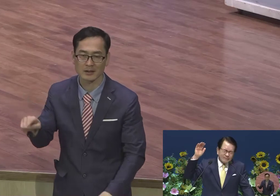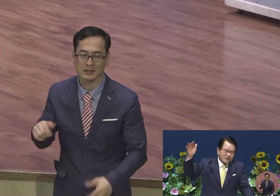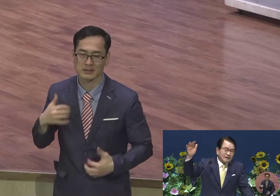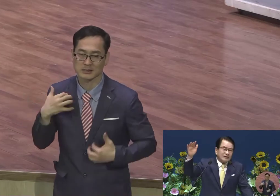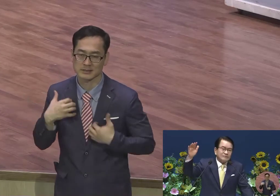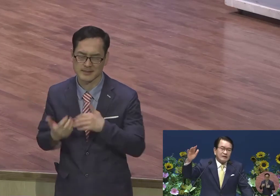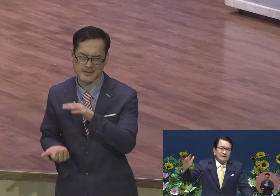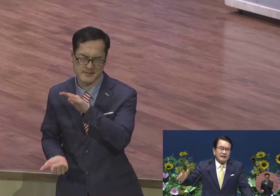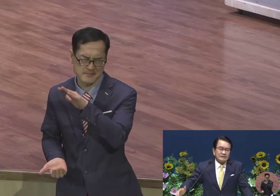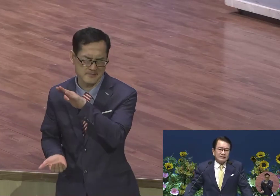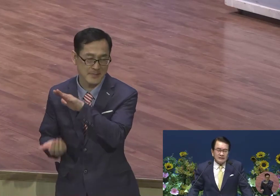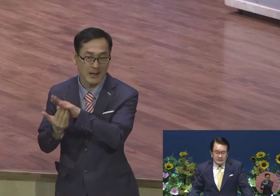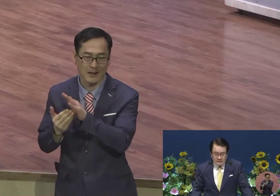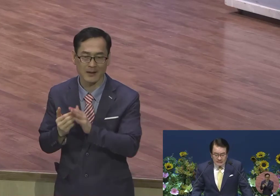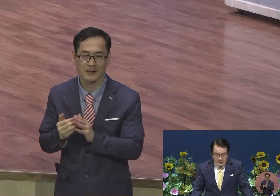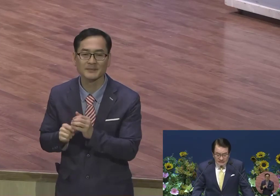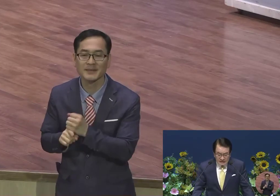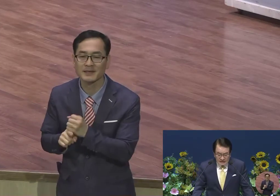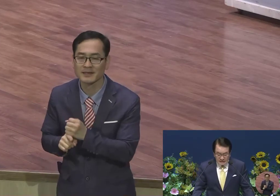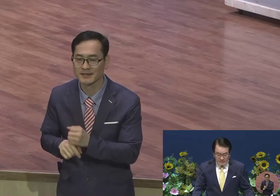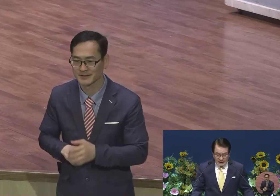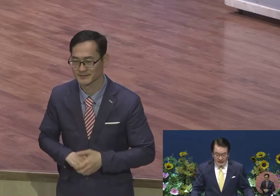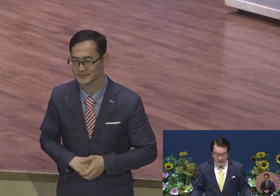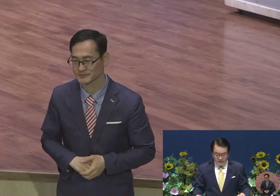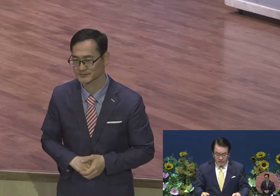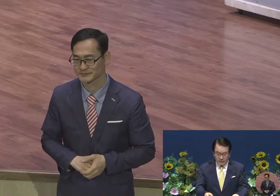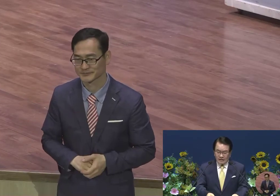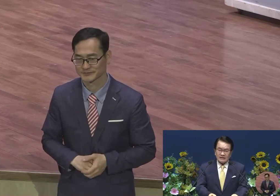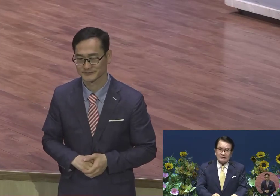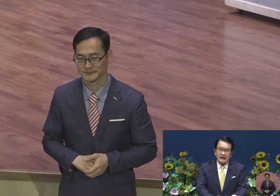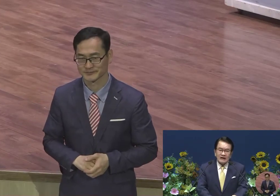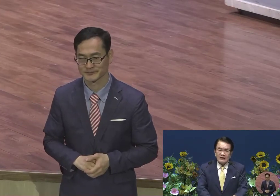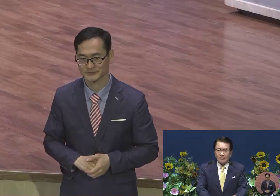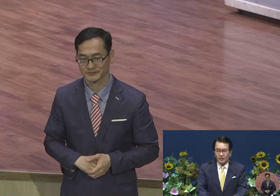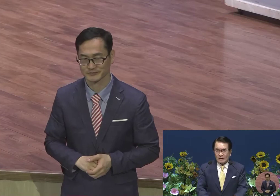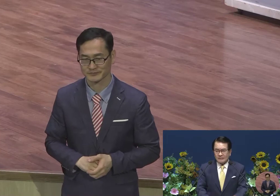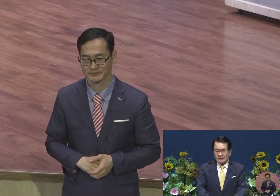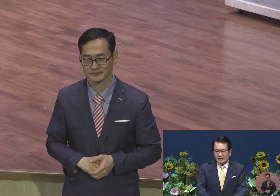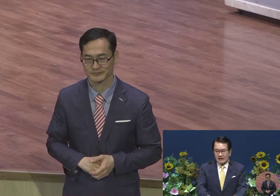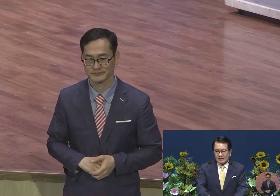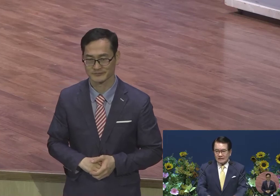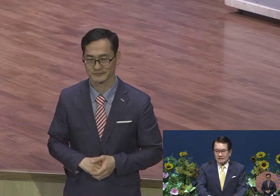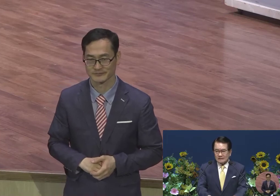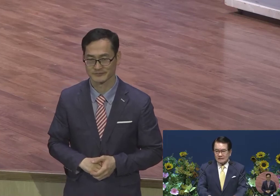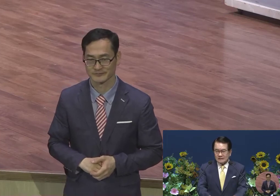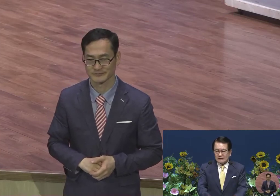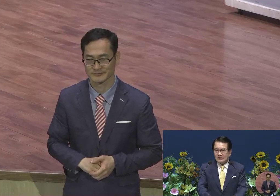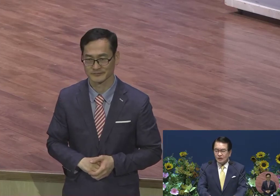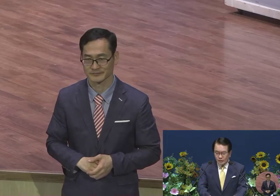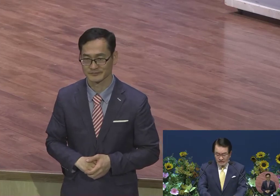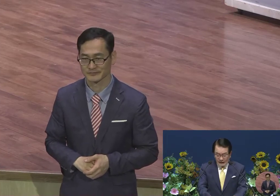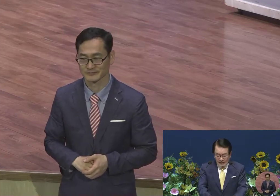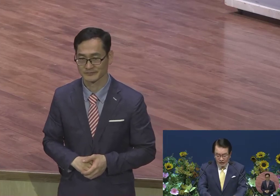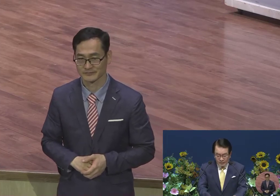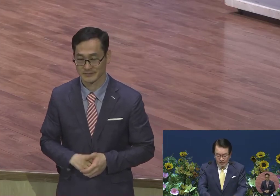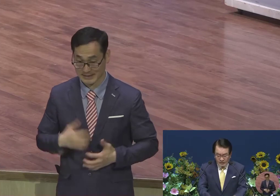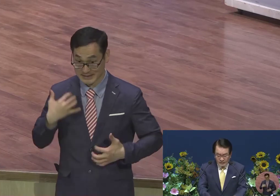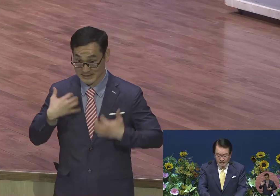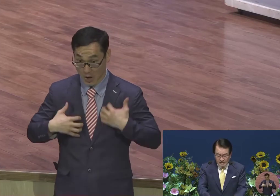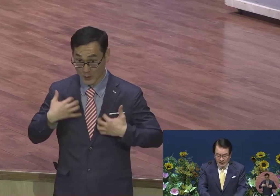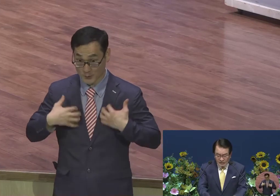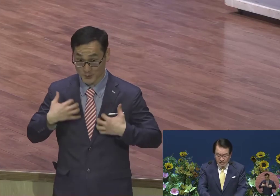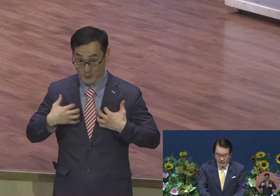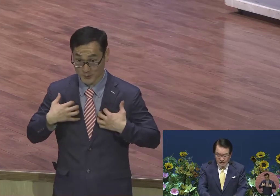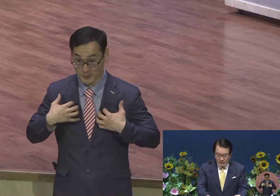너무 즐겁다 그래서 이 말을요 자랑이라고 표현합니다 자랑 즐거움을 자랑이라고